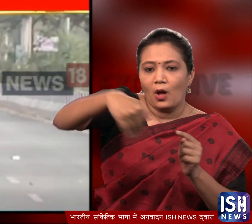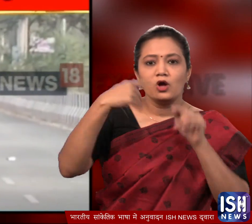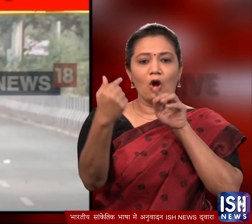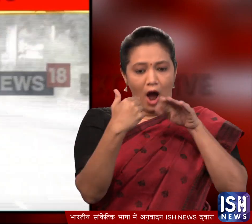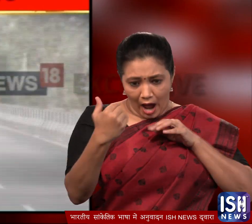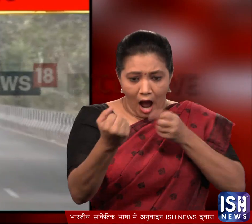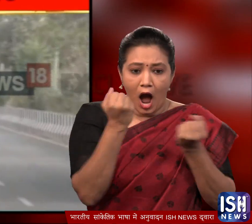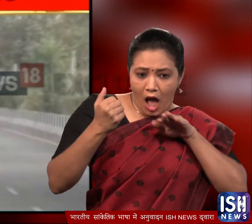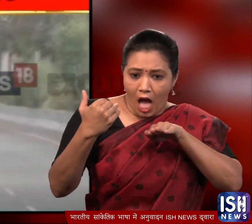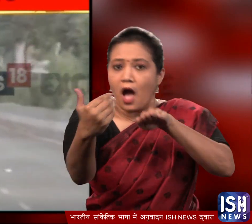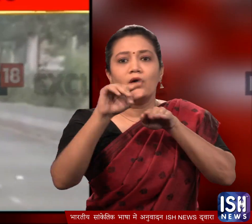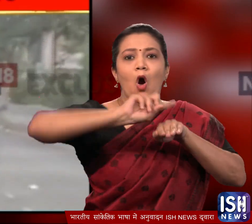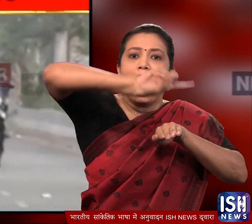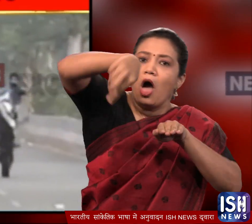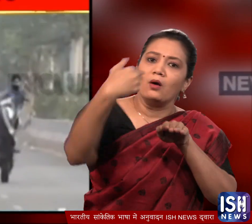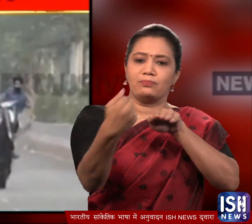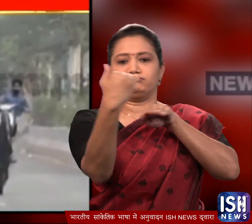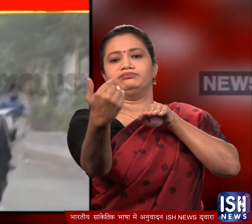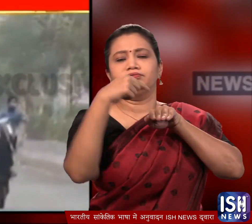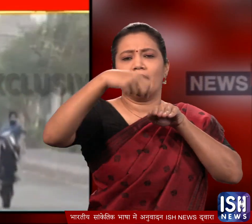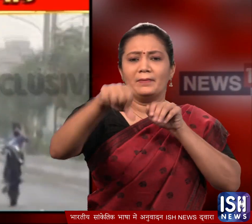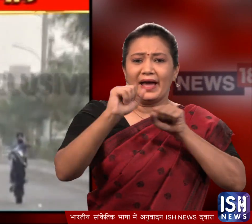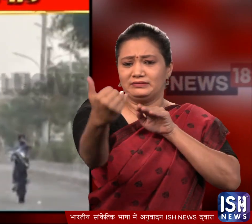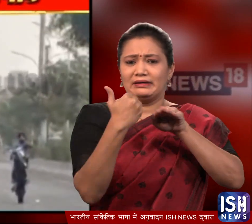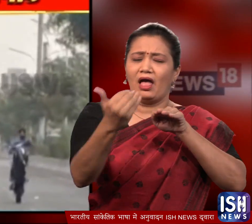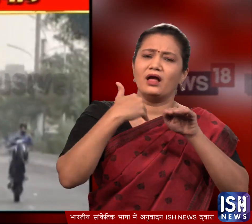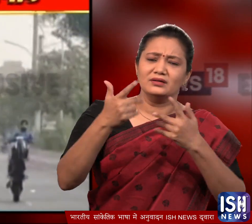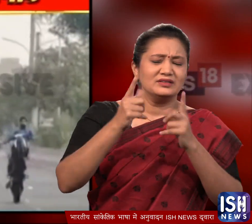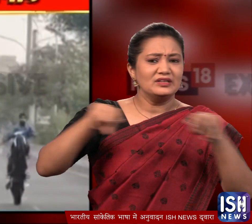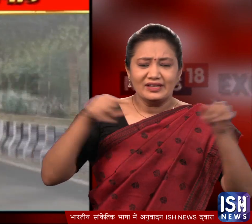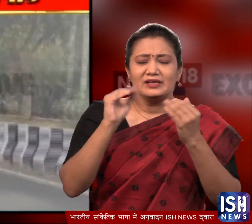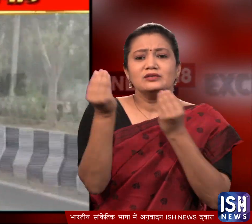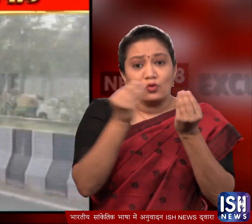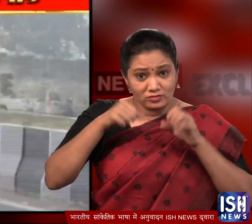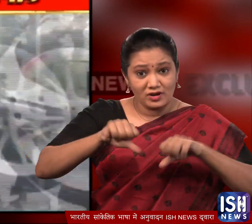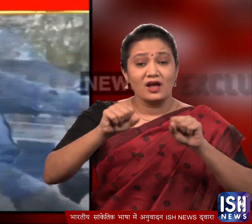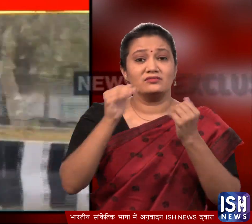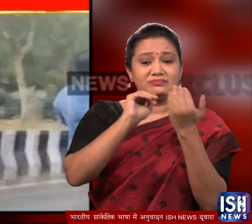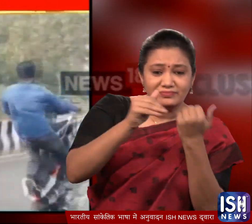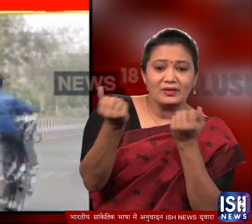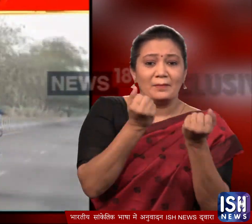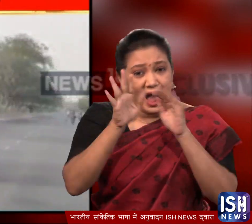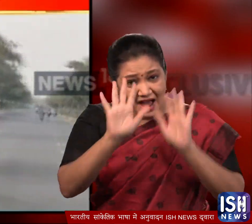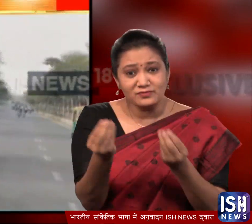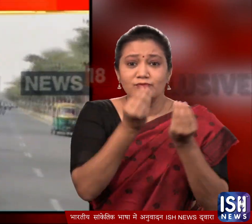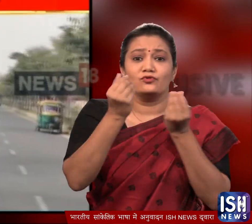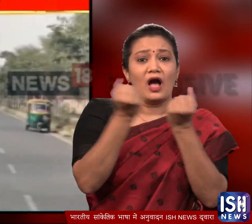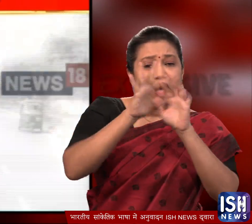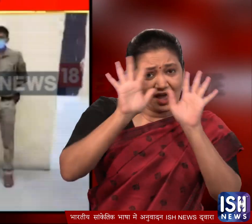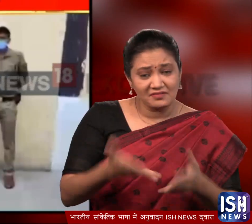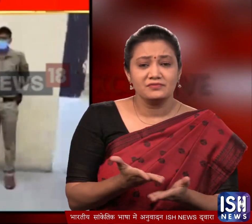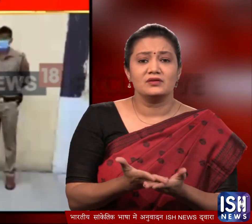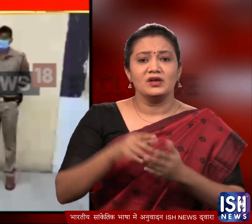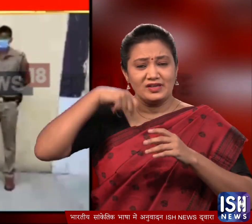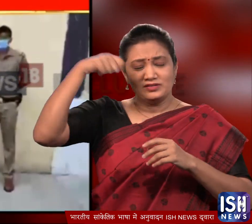टर्न लेकर वापस आया और फिर स्टंट दिखाया। जिस वक्त वो स्टंटबाजी कर रहा था, सड़क पर हल्का ट्रैफिक भी दिखा। मोटरसाइकिल पर स्टंट करने